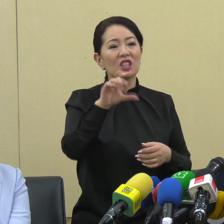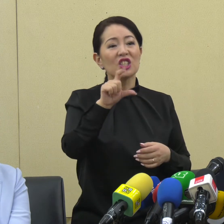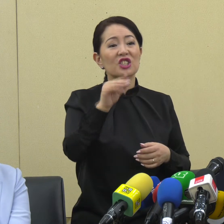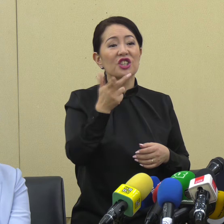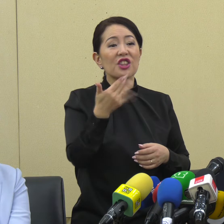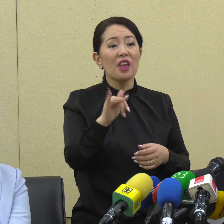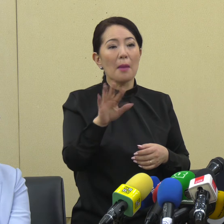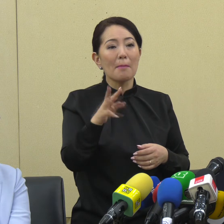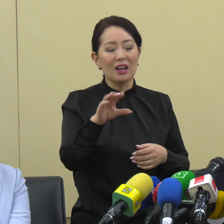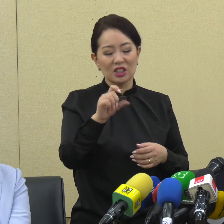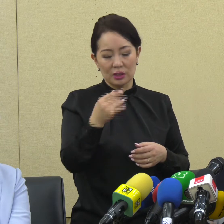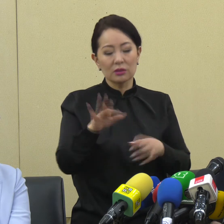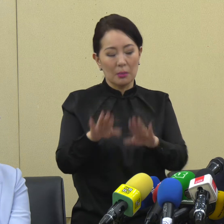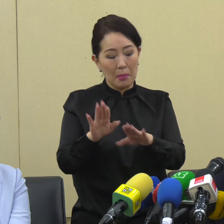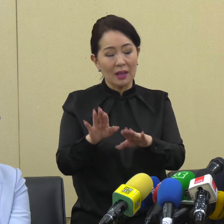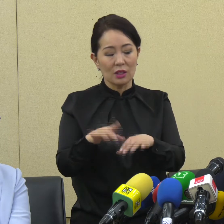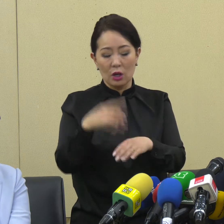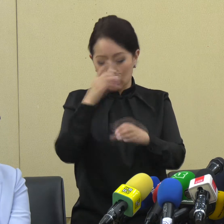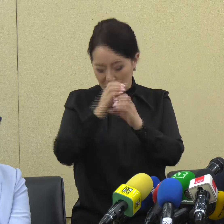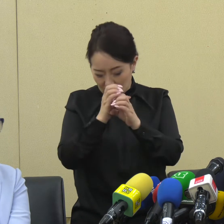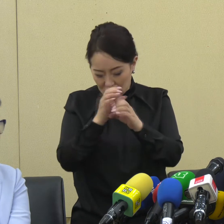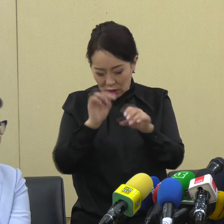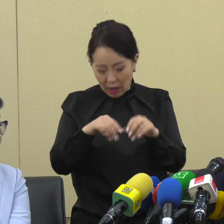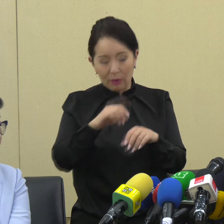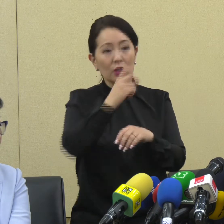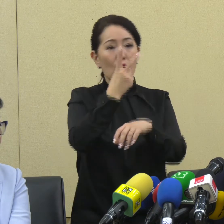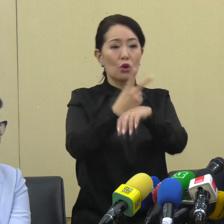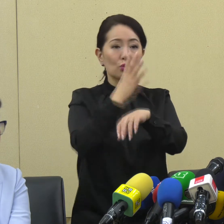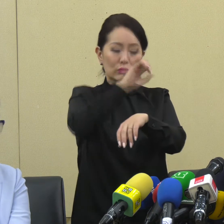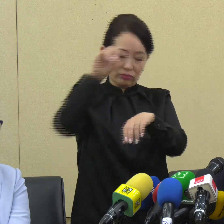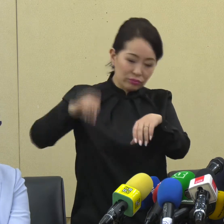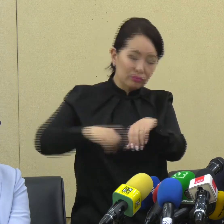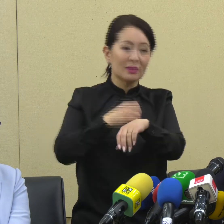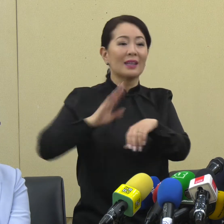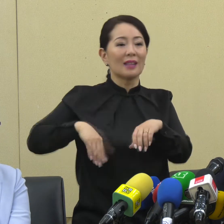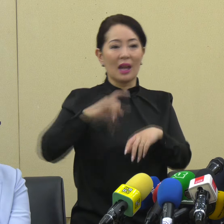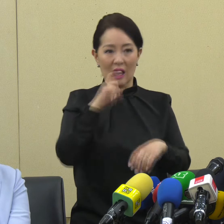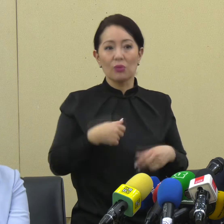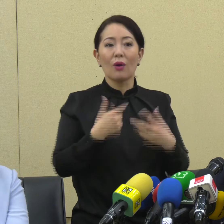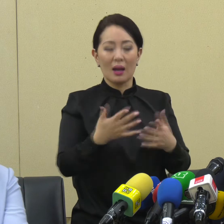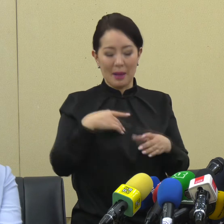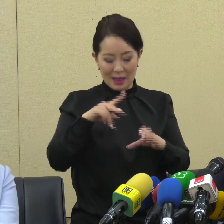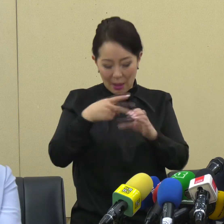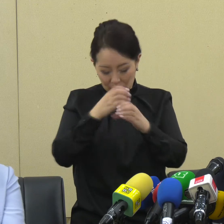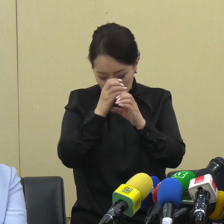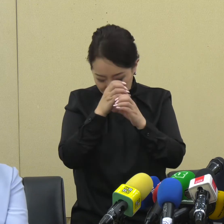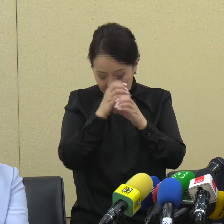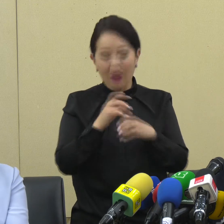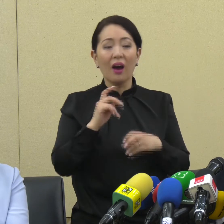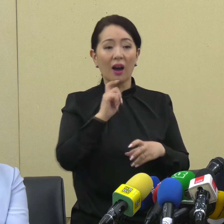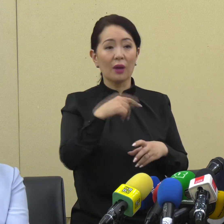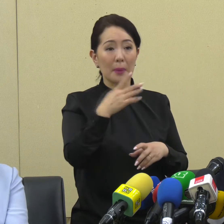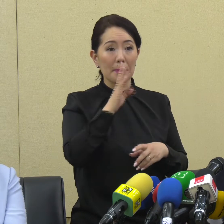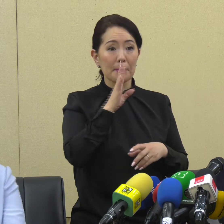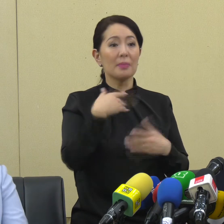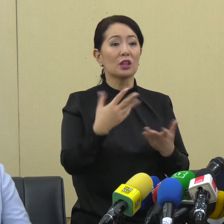ингэж хандлоо. Энэ шинжилгээ бол мөн 24 цагийн дараа буюу одоо манай лабораторийн хариу гарахад бас та бүхэнд мэдээлэх